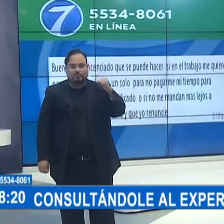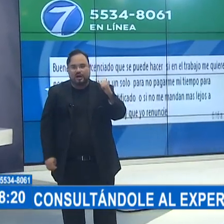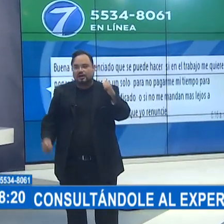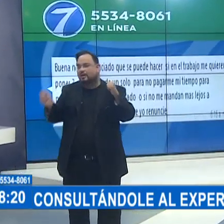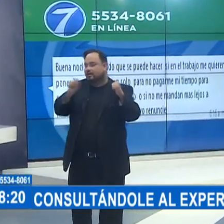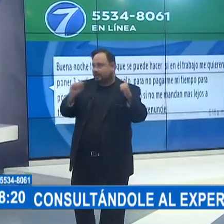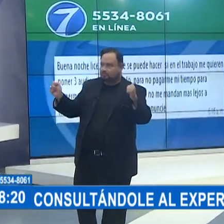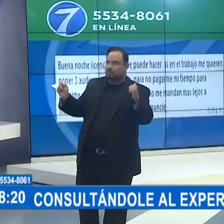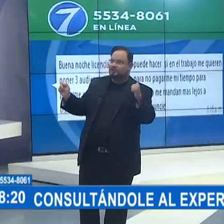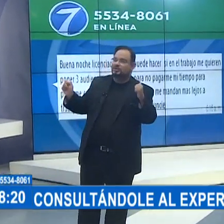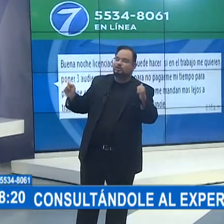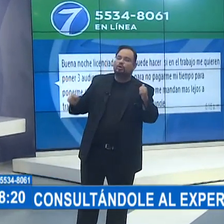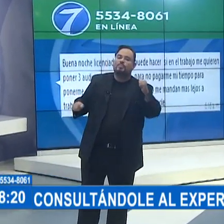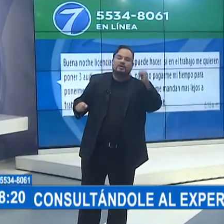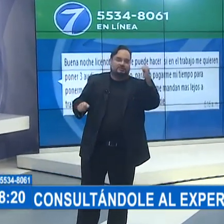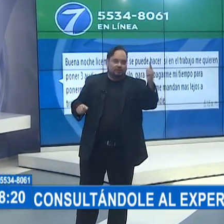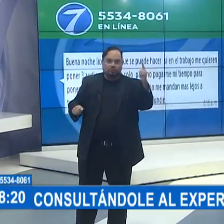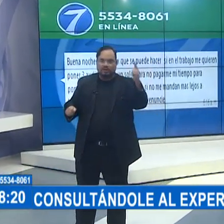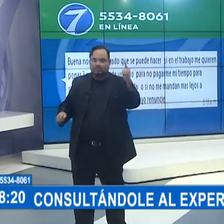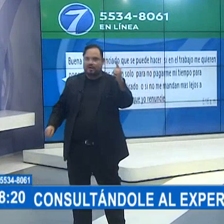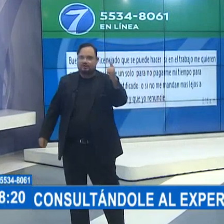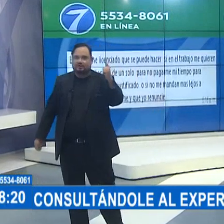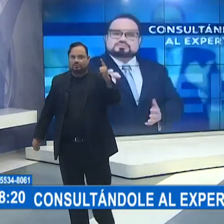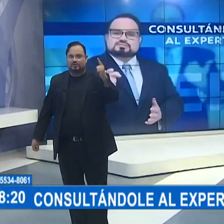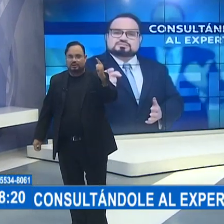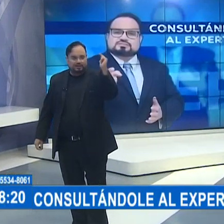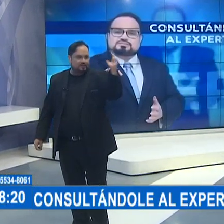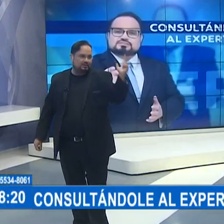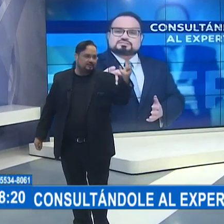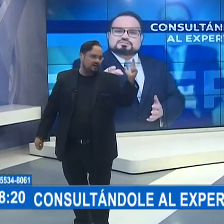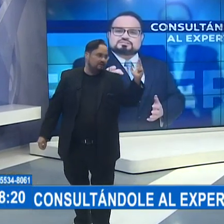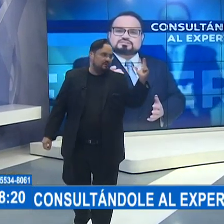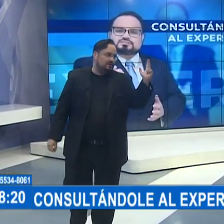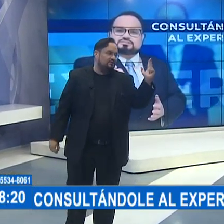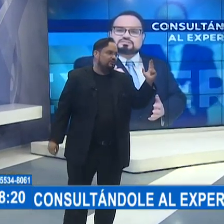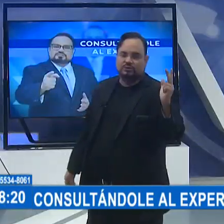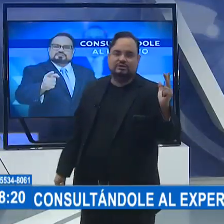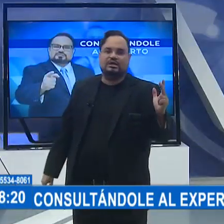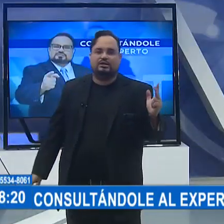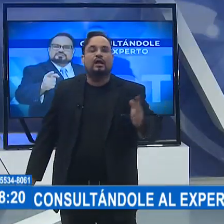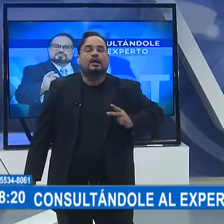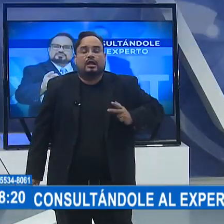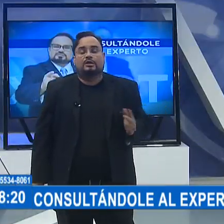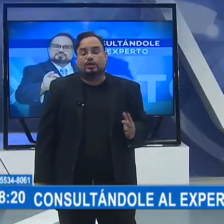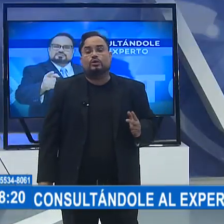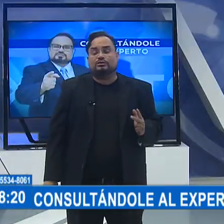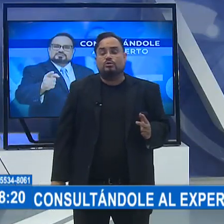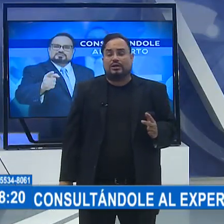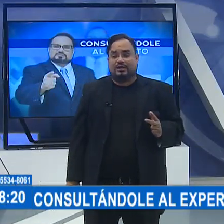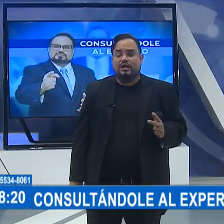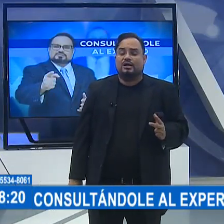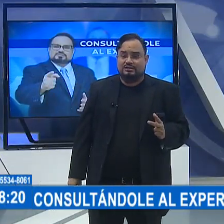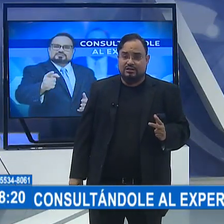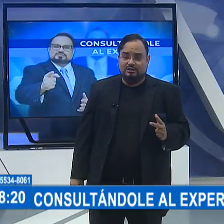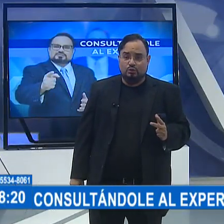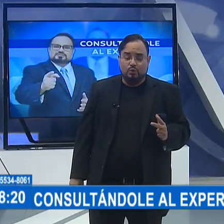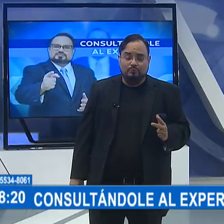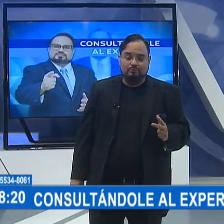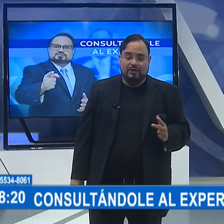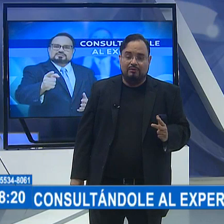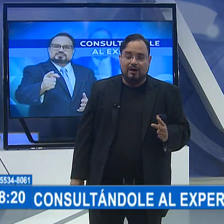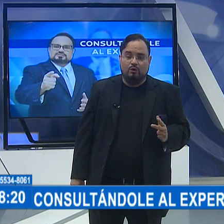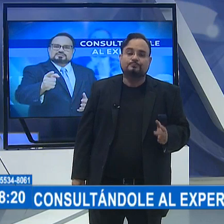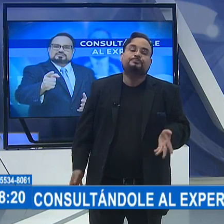atención verbal, que es por escrito, segunda llamada de atención escrita, tercera llamada de atención escrita. Entiendo que eso es lo que quieren hacer en